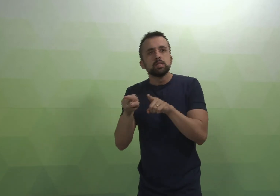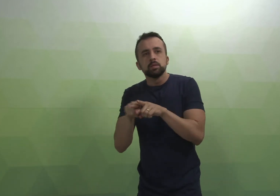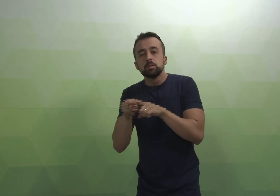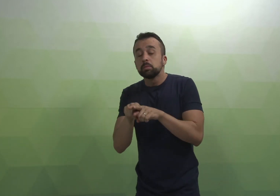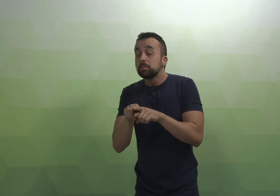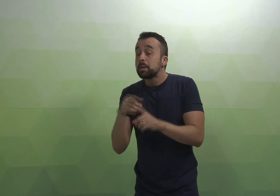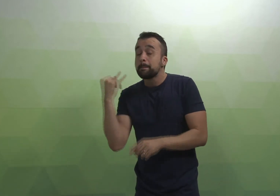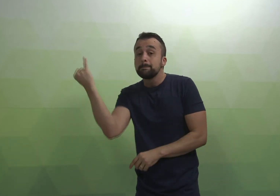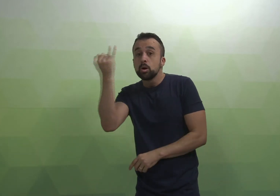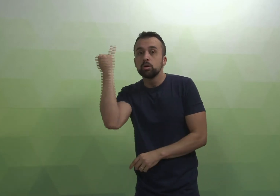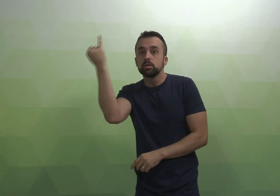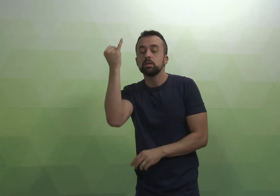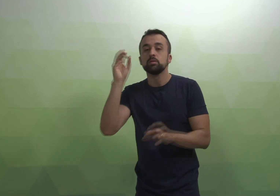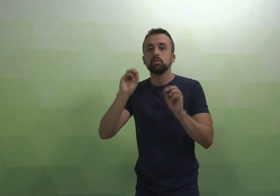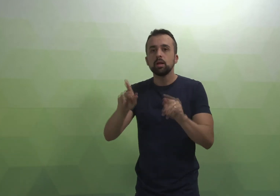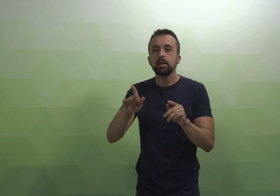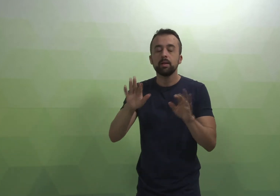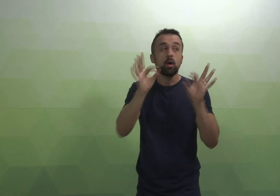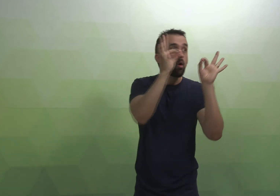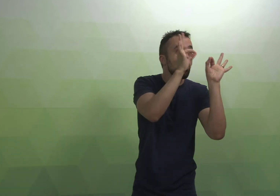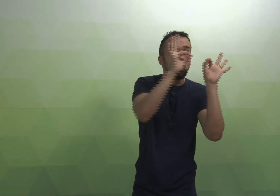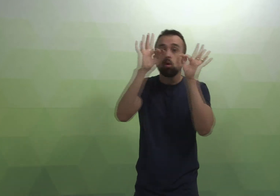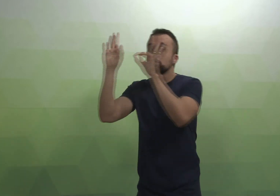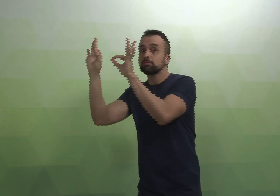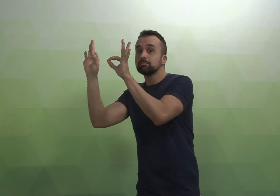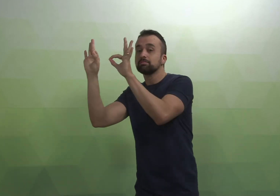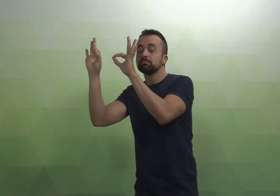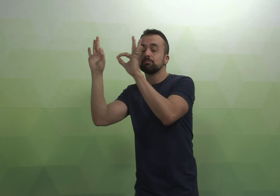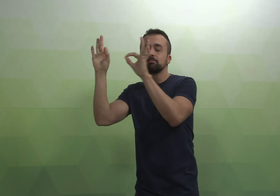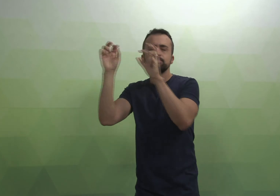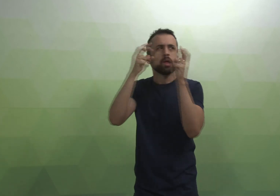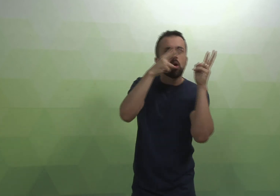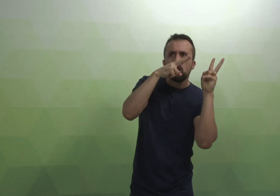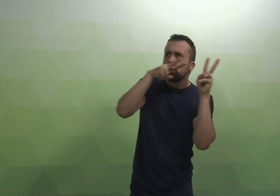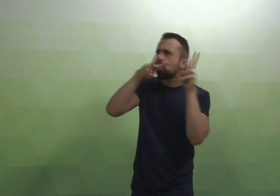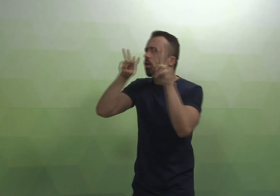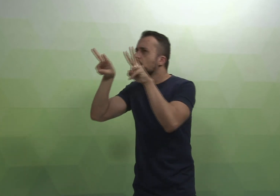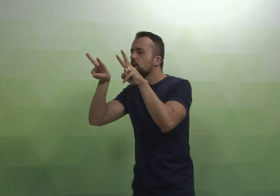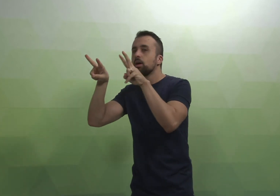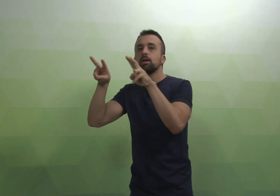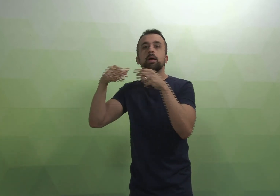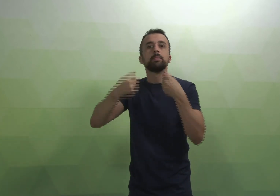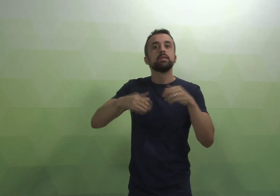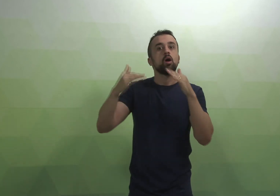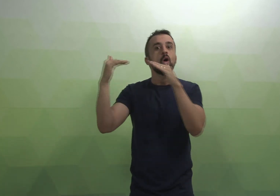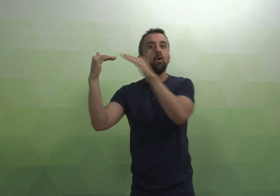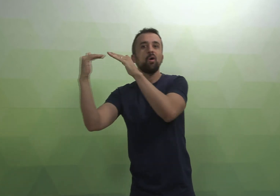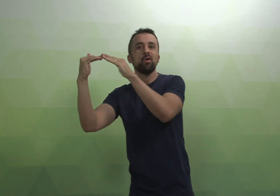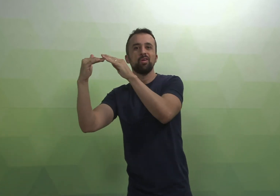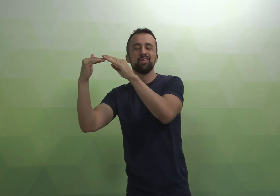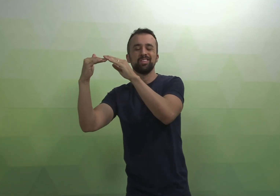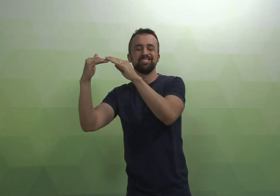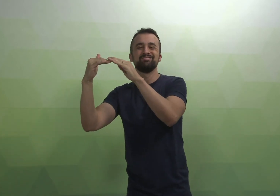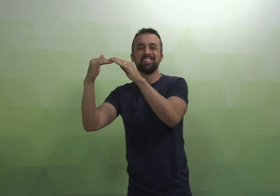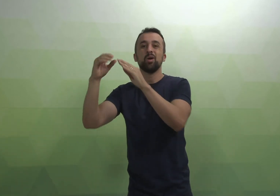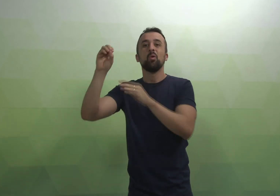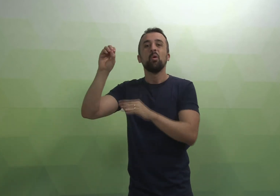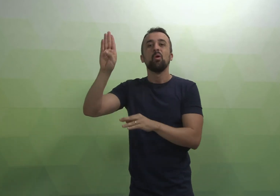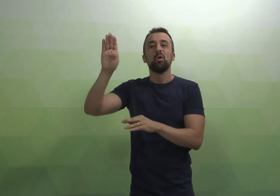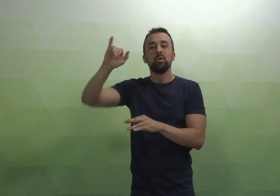Um outro detalhe muito importante em Libras é a direção do olhar. O olhar precisa concordar